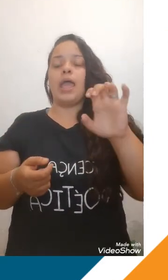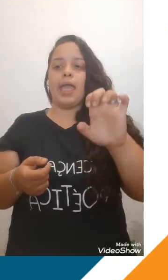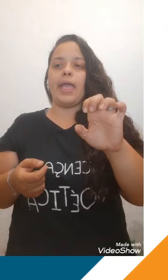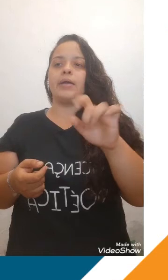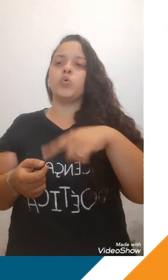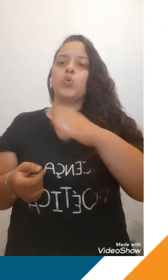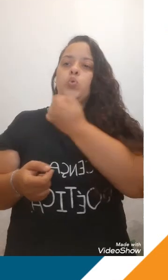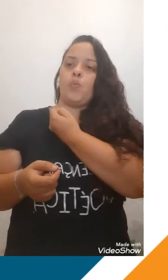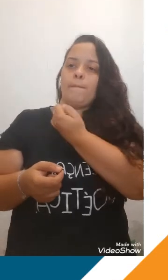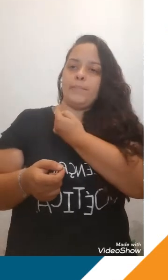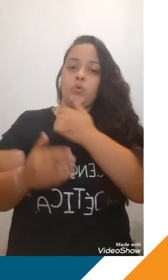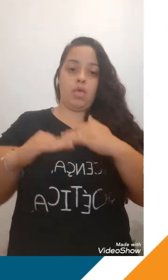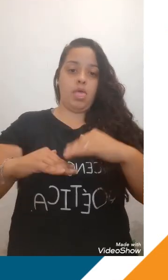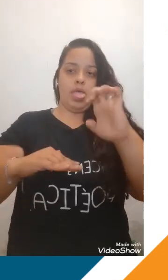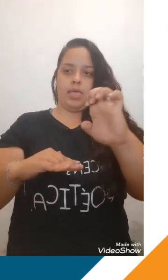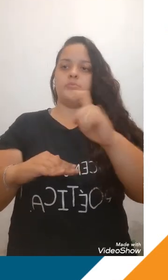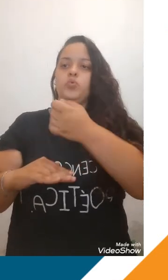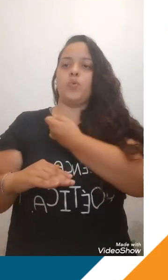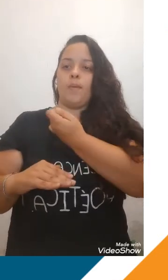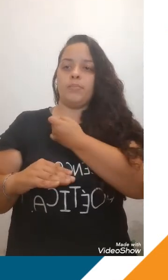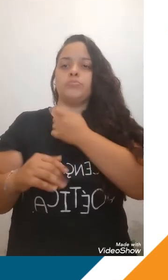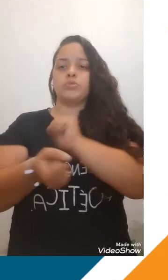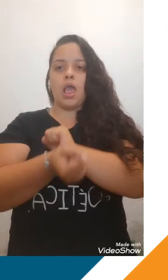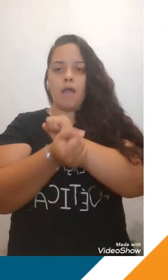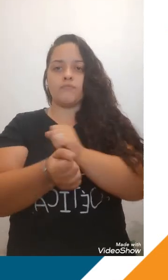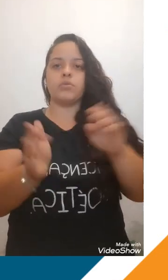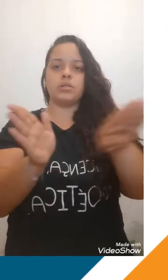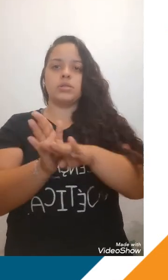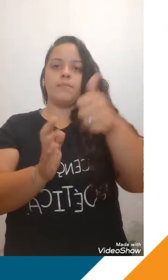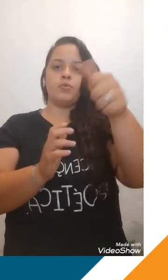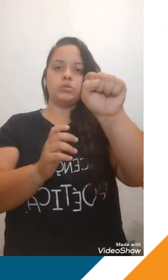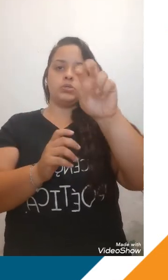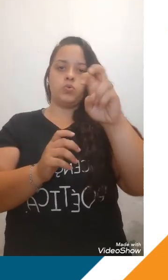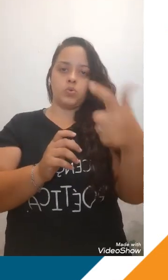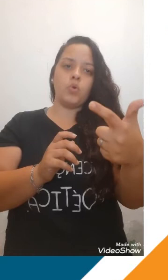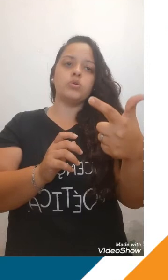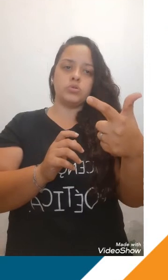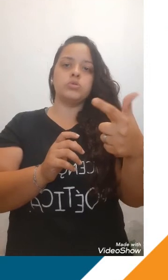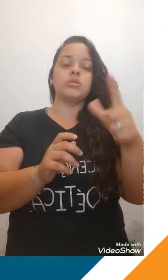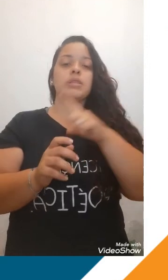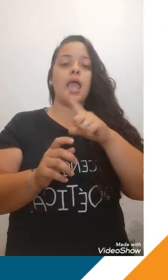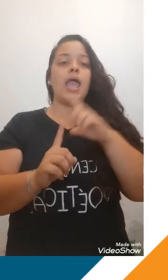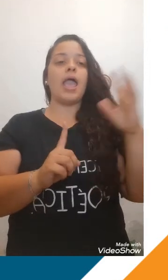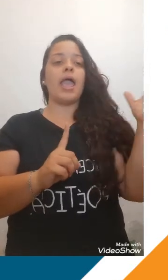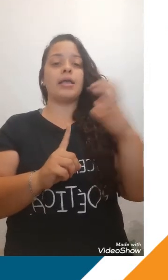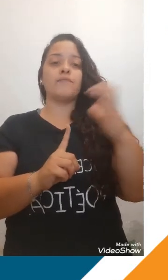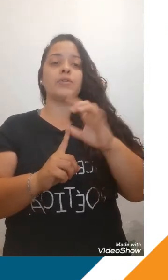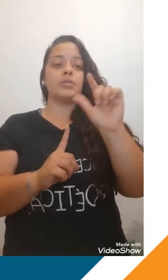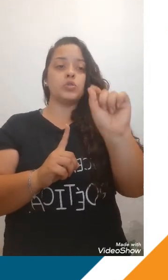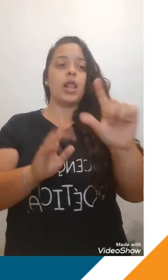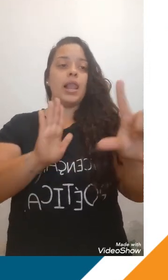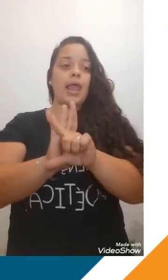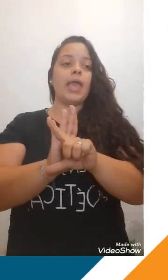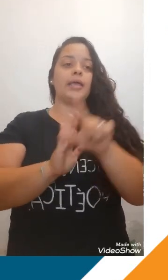escravos trazidos em 1852 reflete também as consequências da Lei dos Sexagenários. Ora, a Lei dos Sexagenários é uma